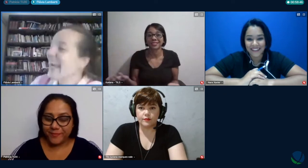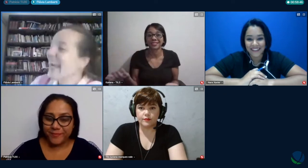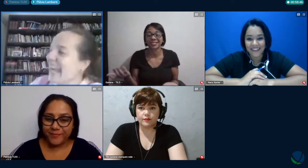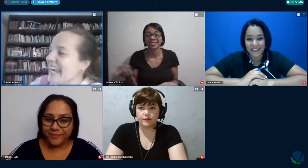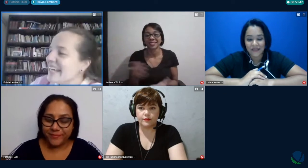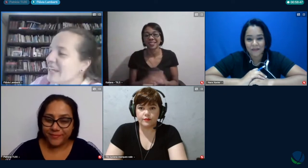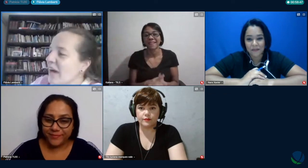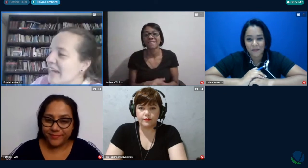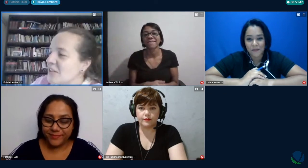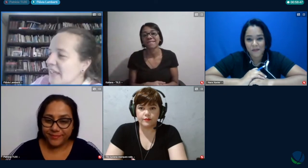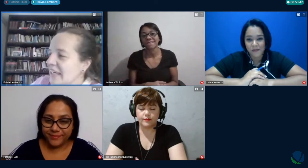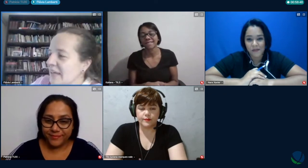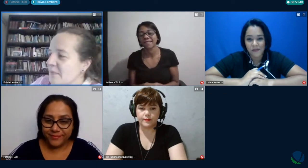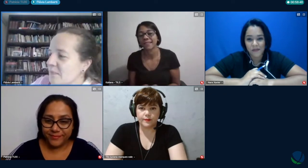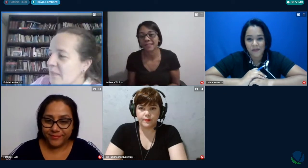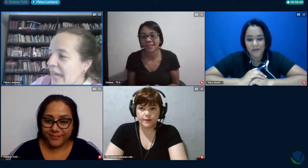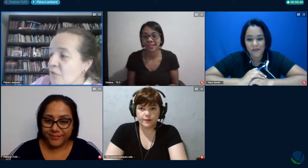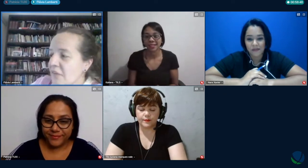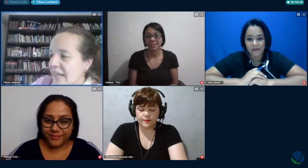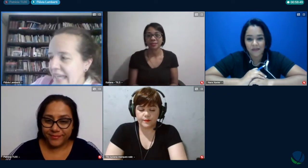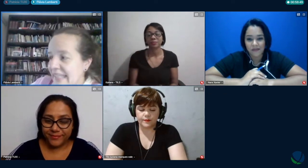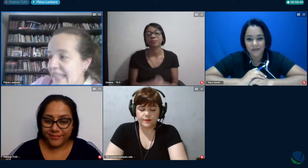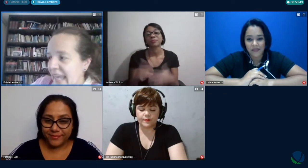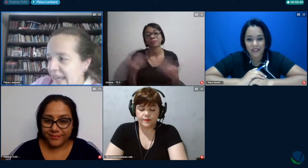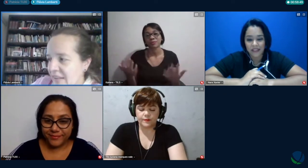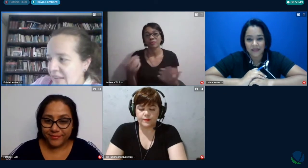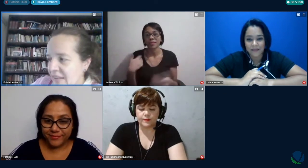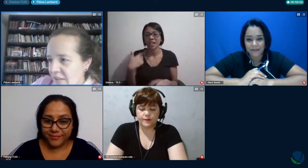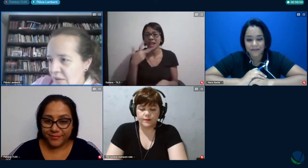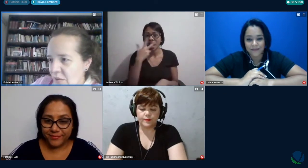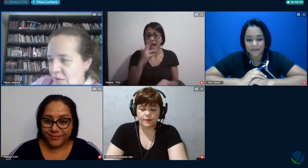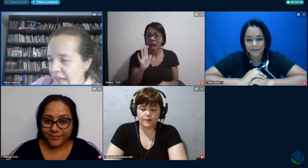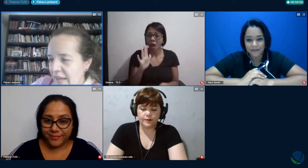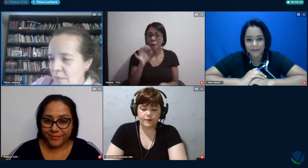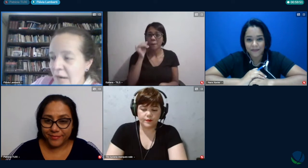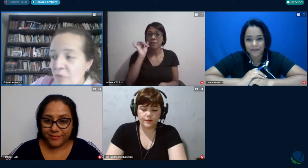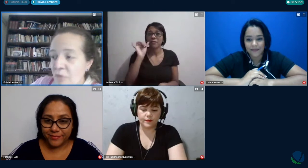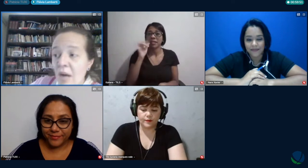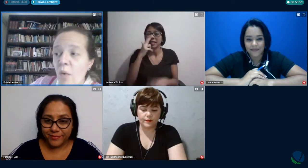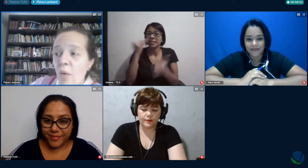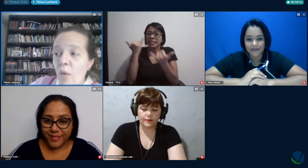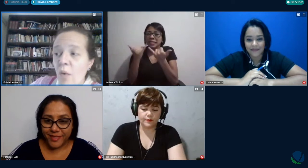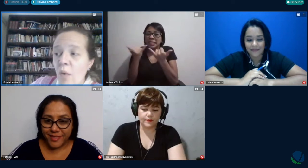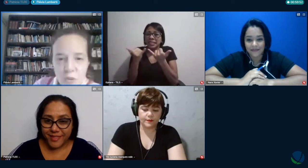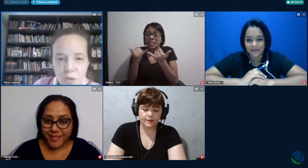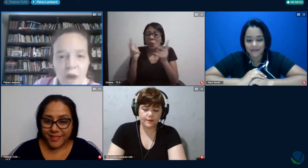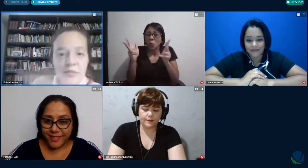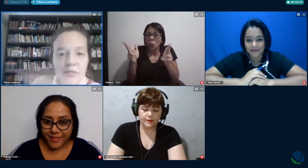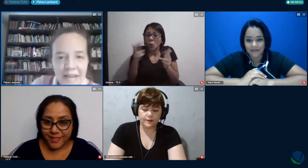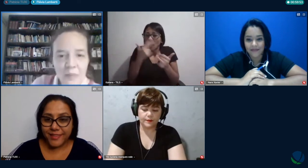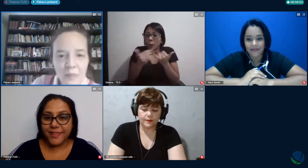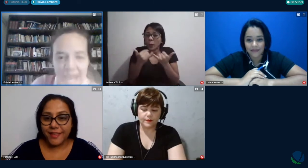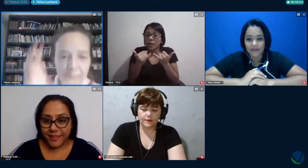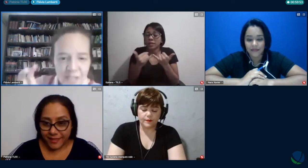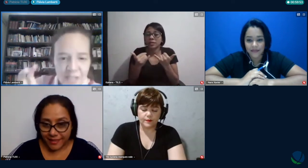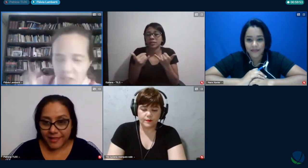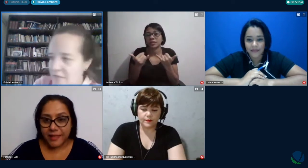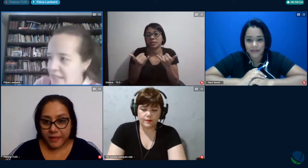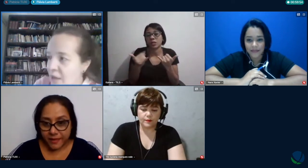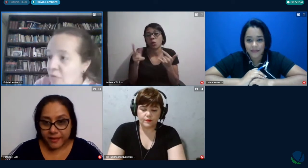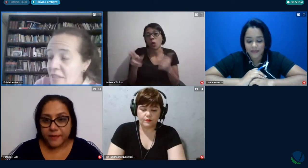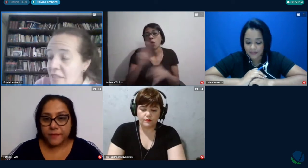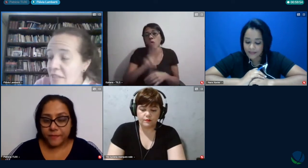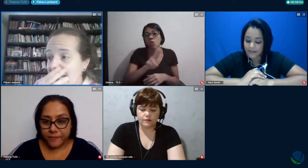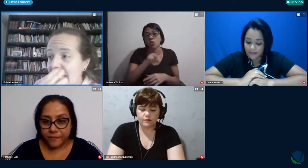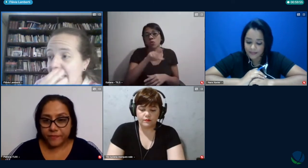Olha, eu acho que para não ficar idêntico, para não ficar um quadro idêntico ao usado lá na